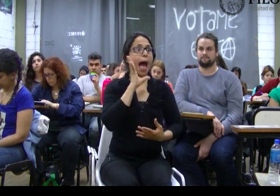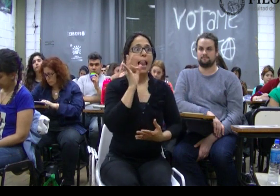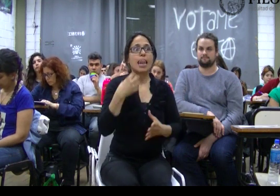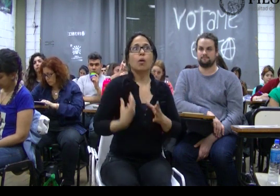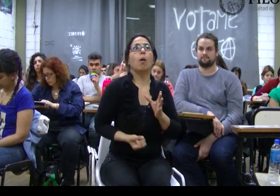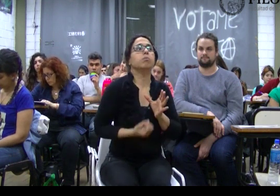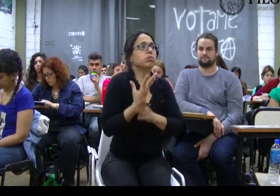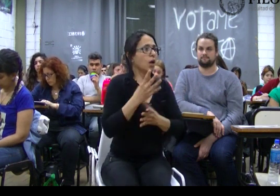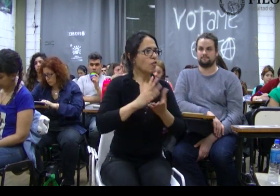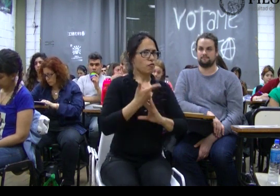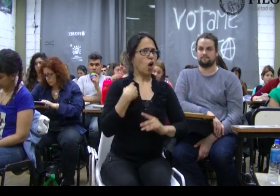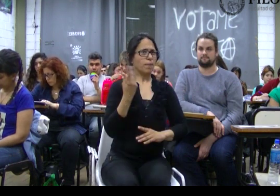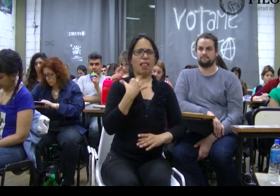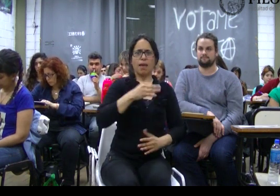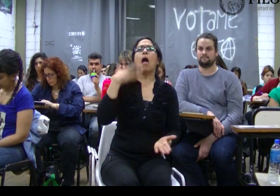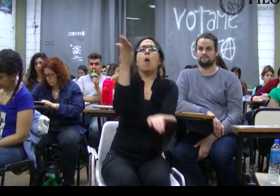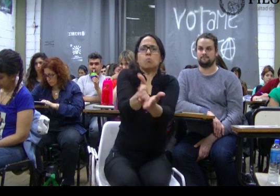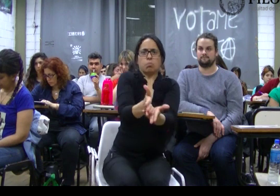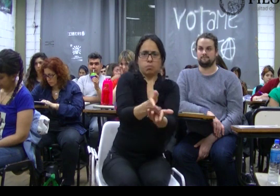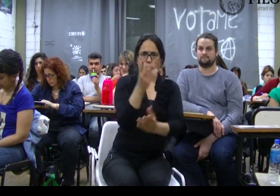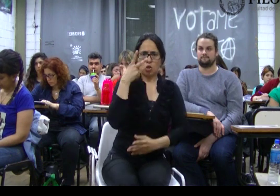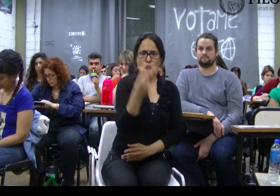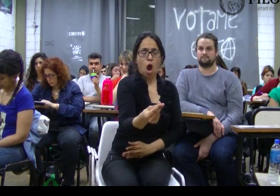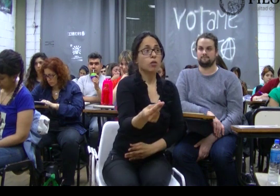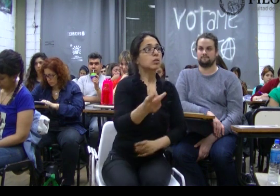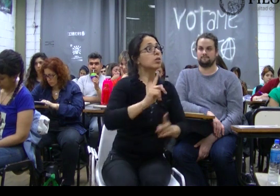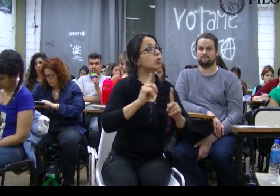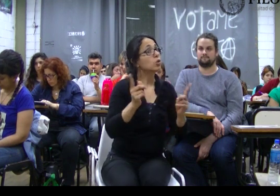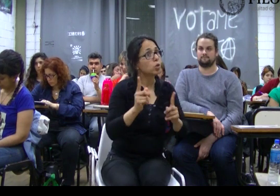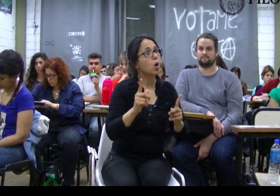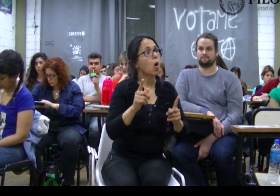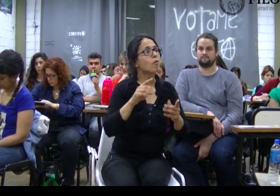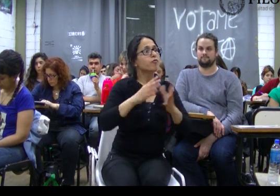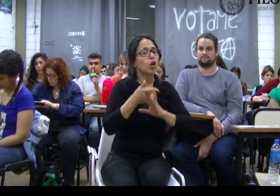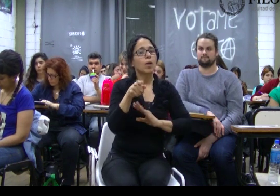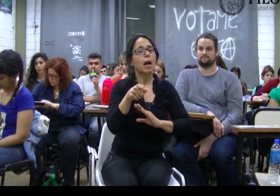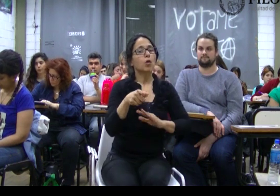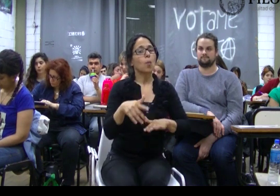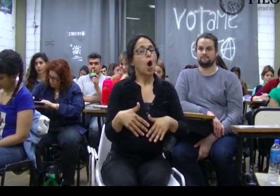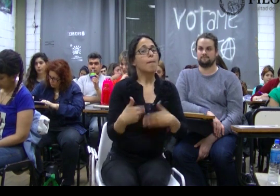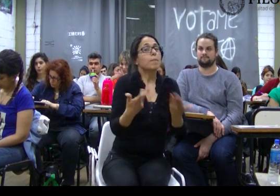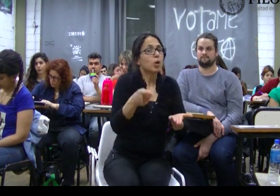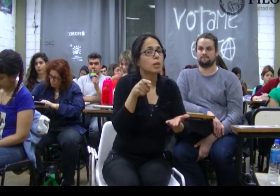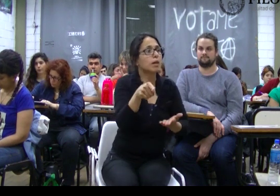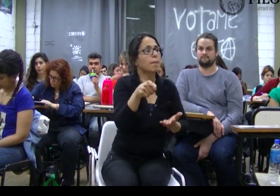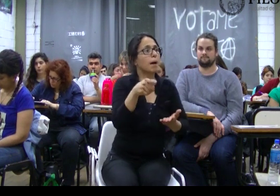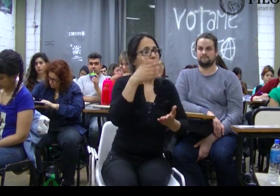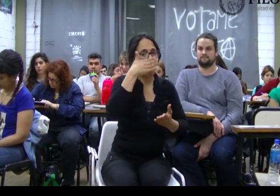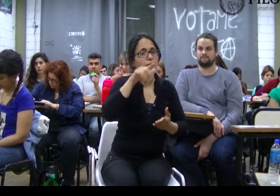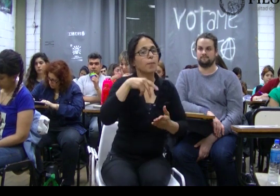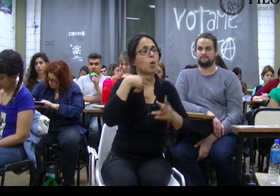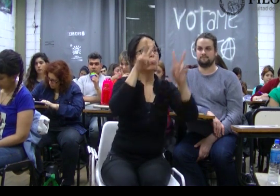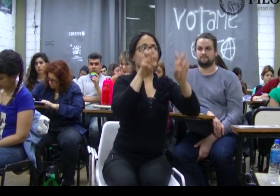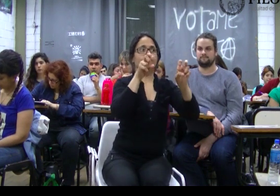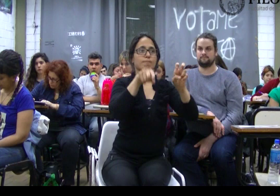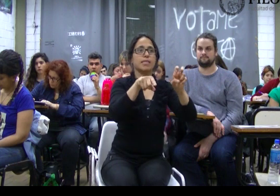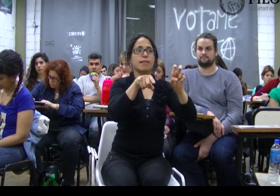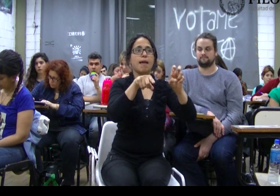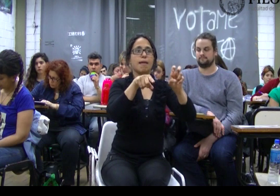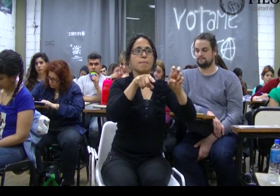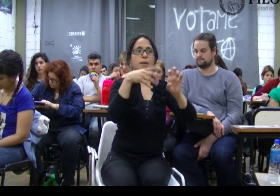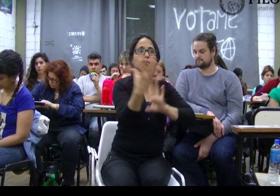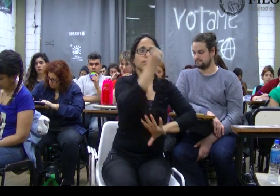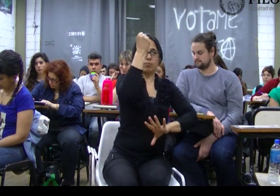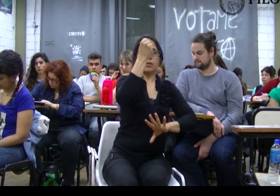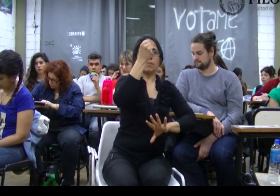es para sancionar. Todo es para que sea un disparador, para que se pueda trabajar en ese espacio